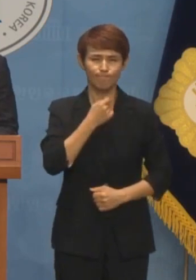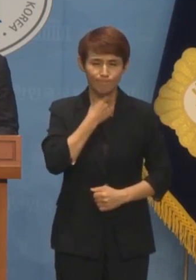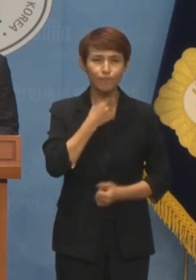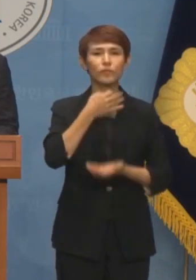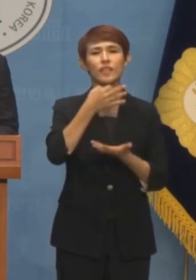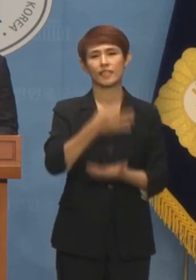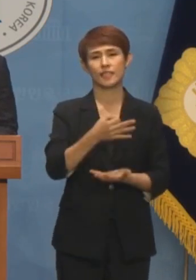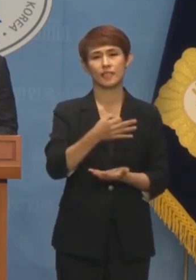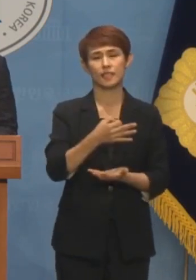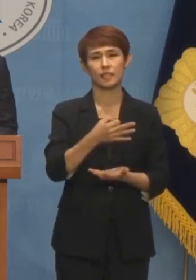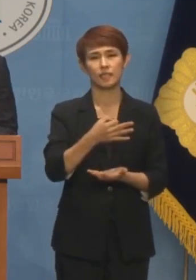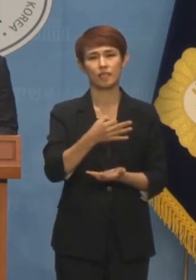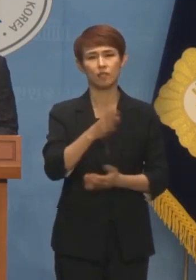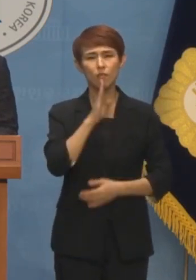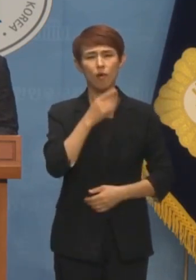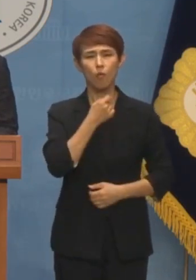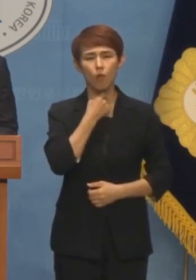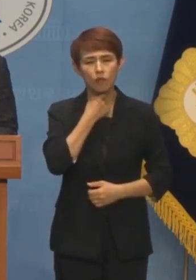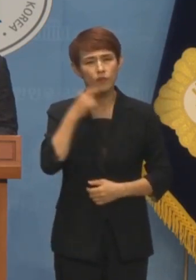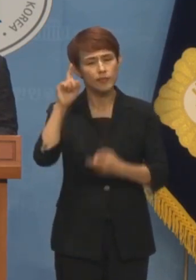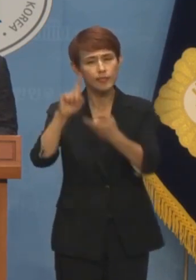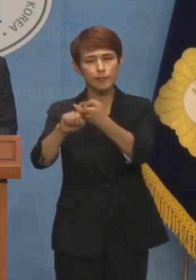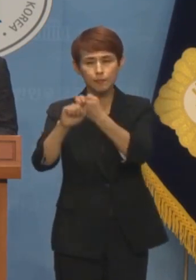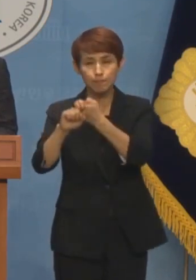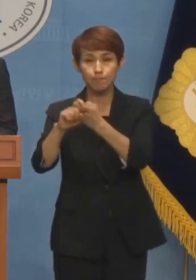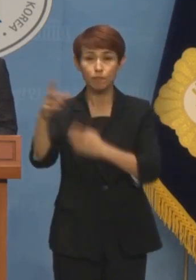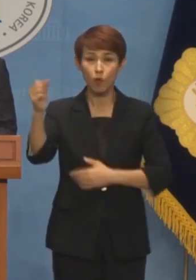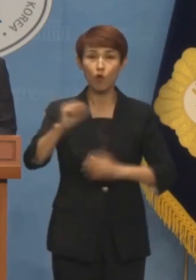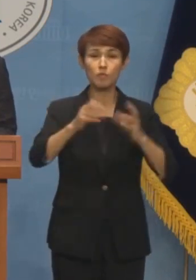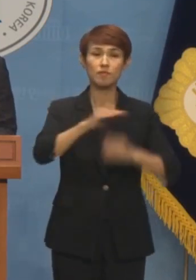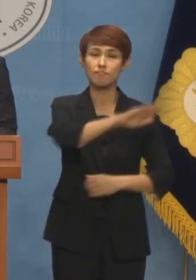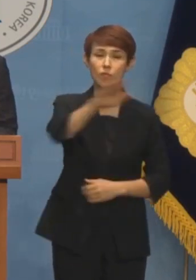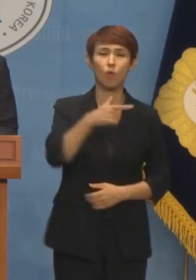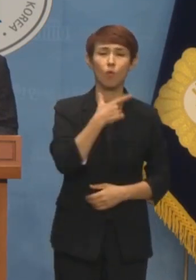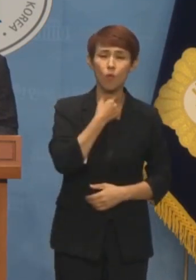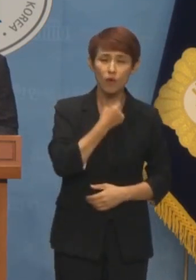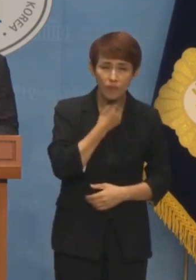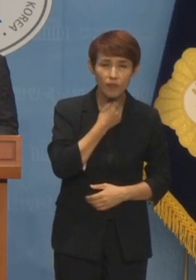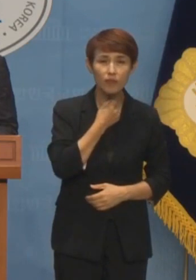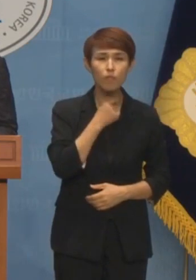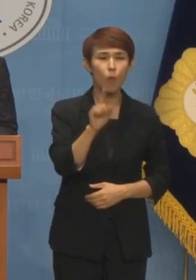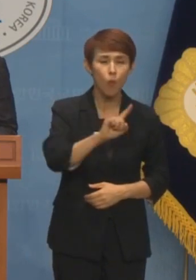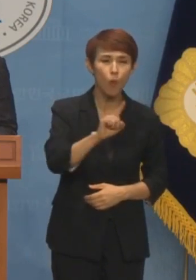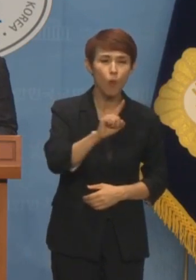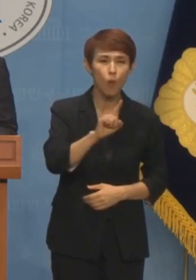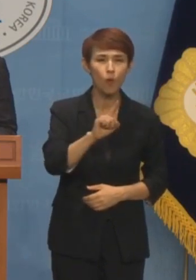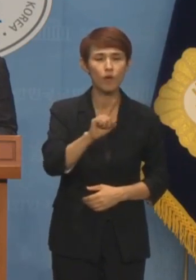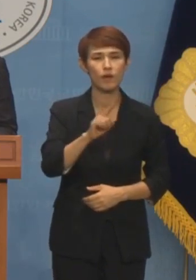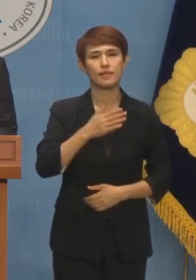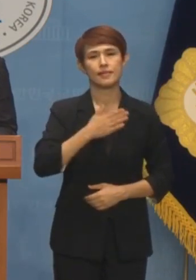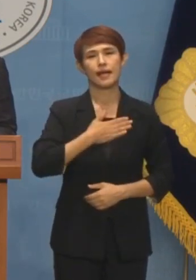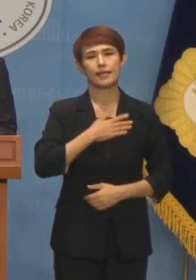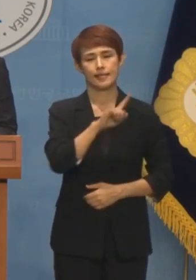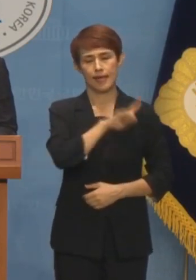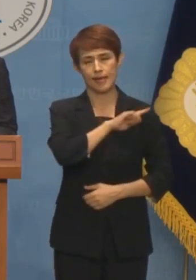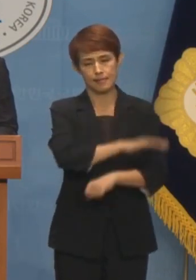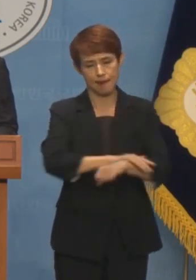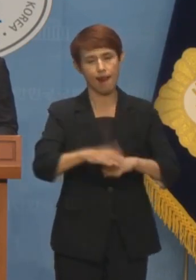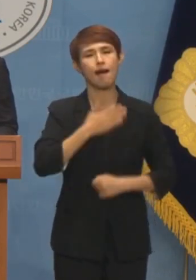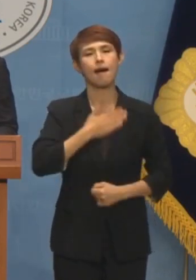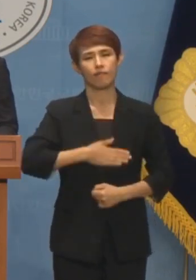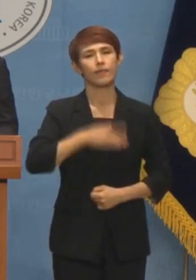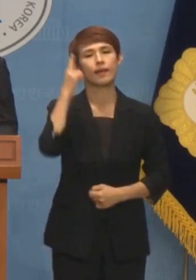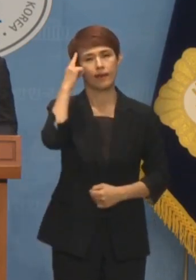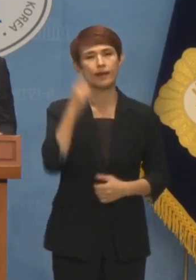가치, 정말 원하는 관심을 가지고 국민이 원하는 가치, 박준영이 가장 잘 안다고